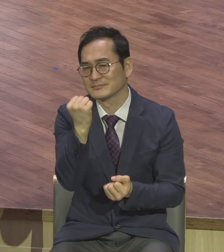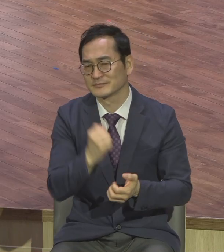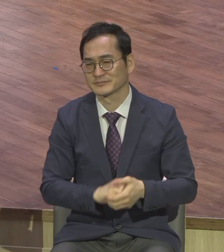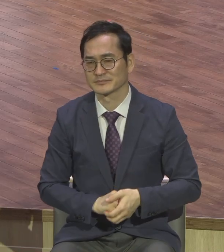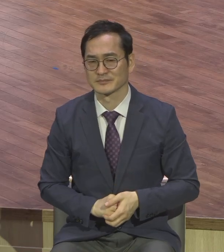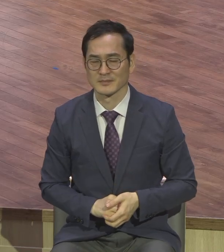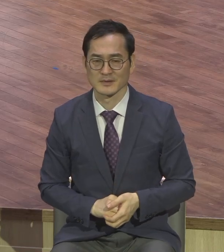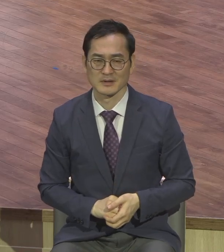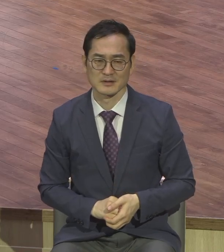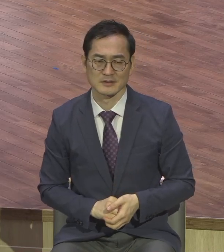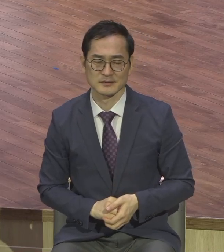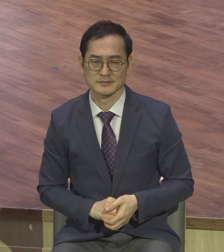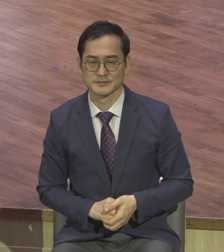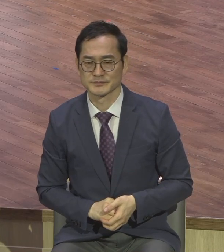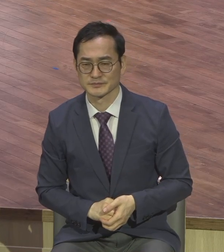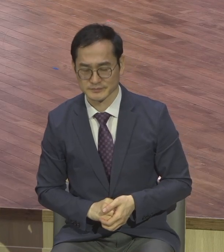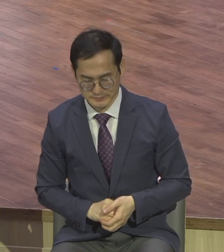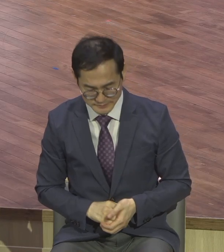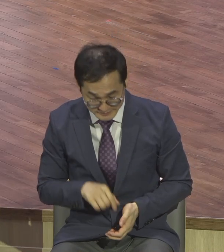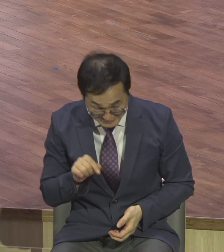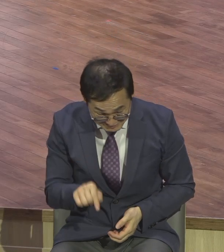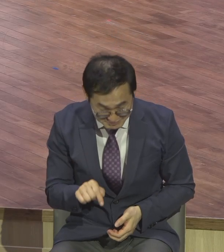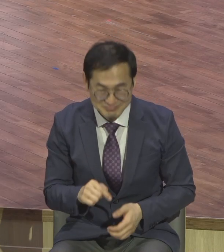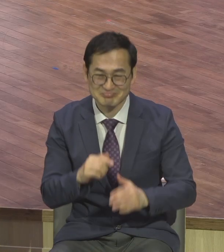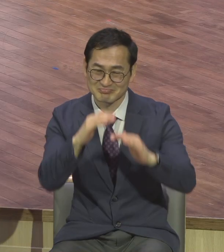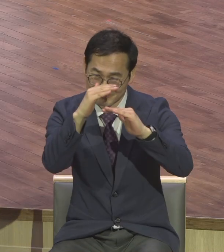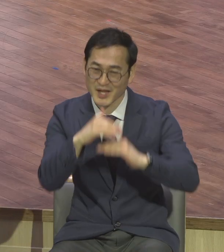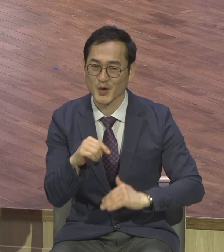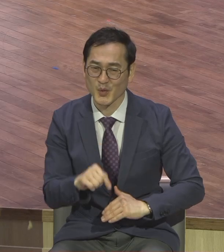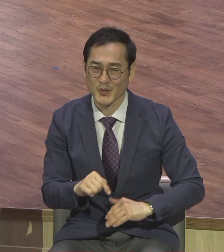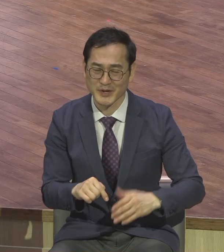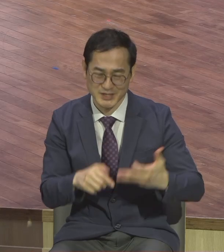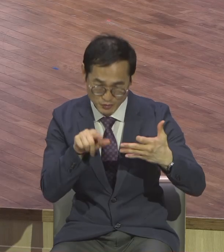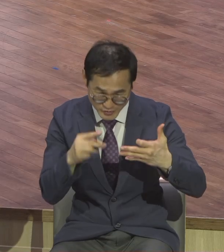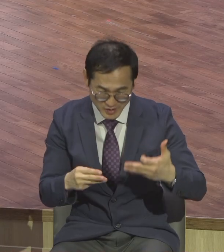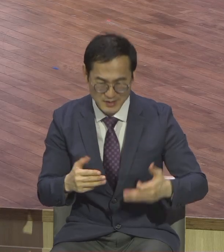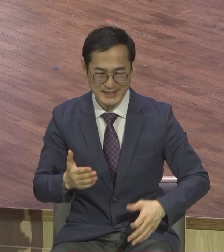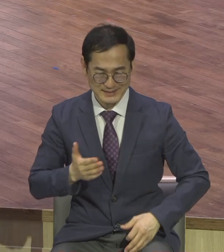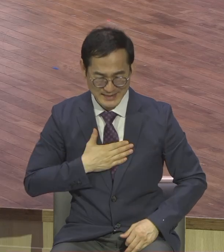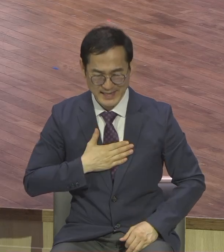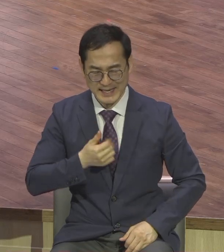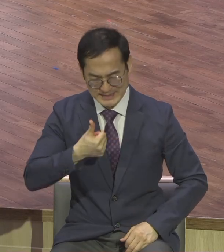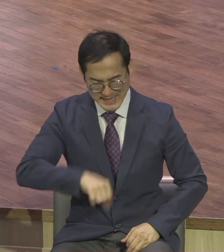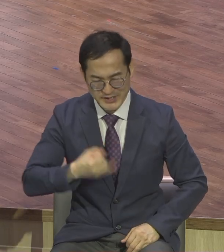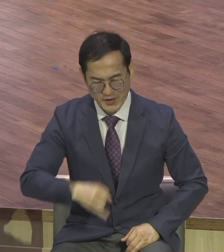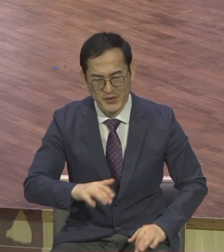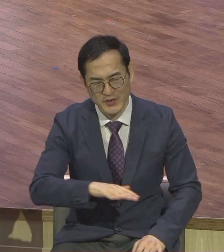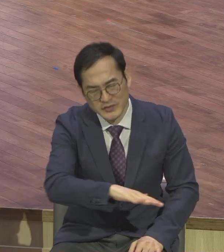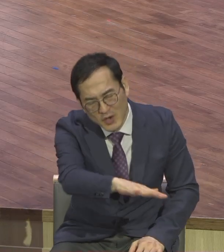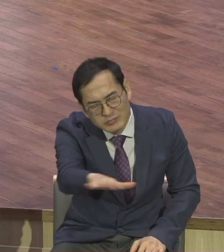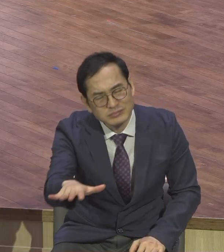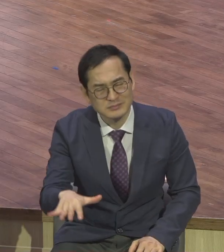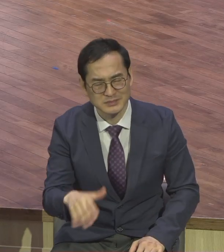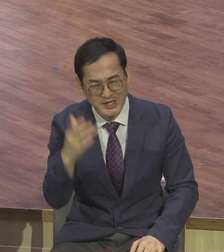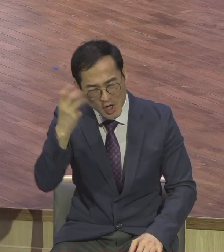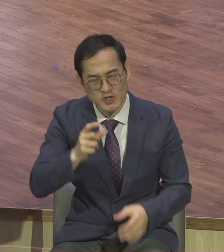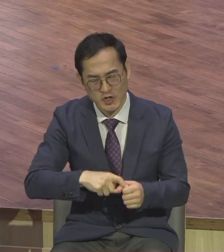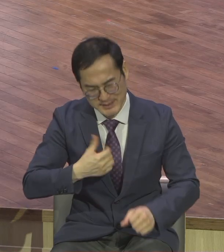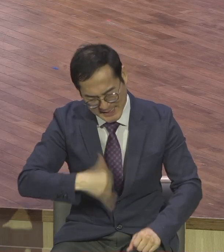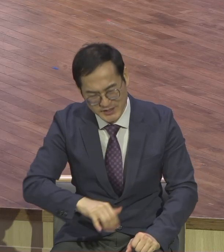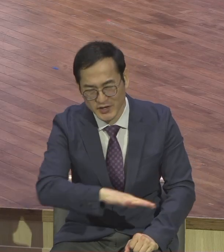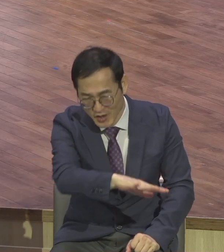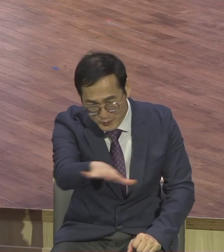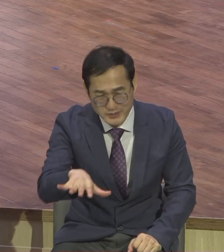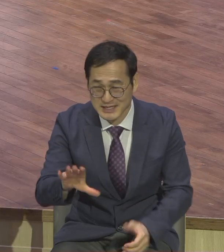중심을 담은 고백을 갈라디아 교인들에게 합니다. 19절 나의 자녀들아 너희 속에 그리스도의